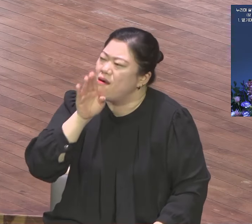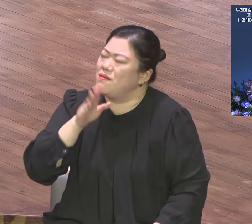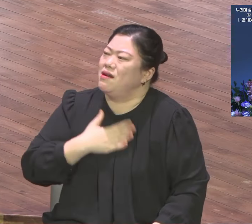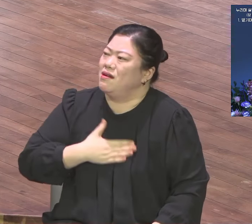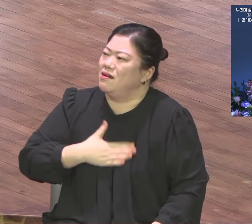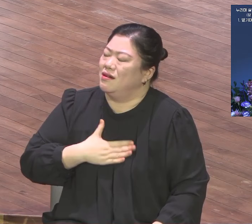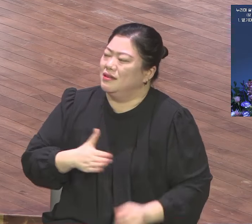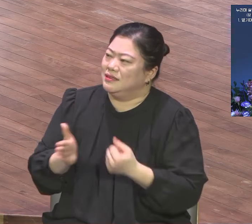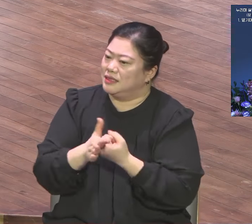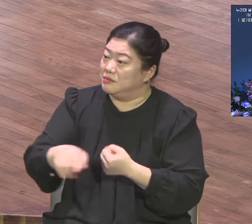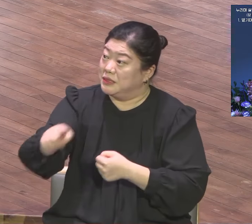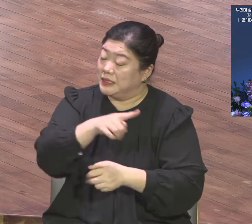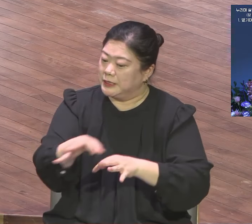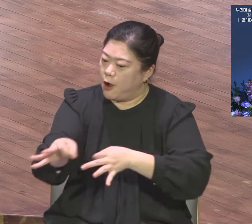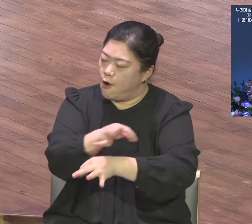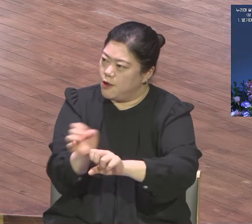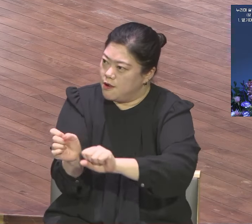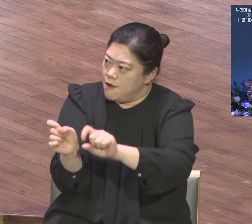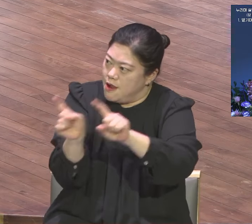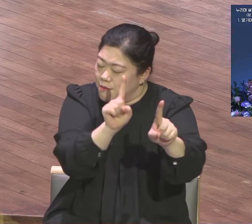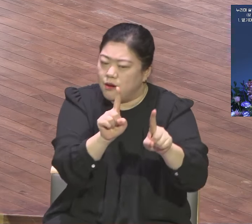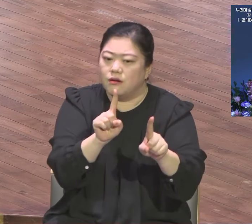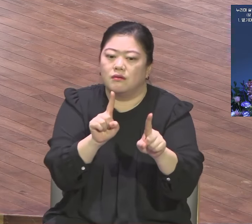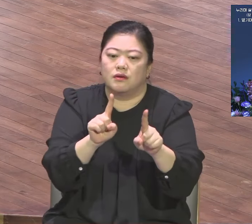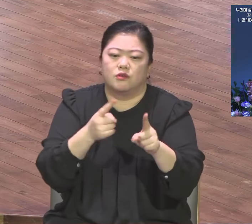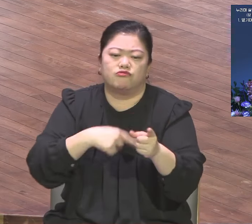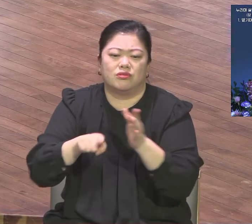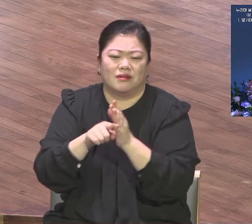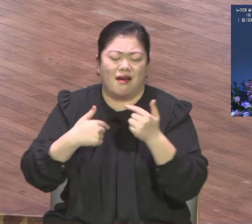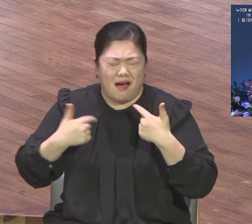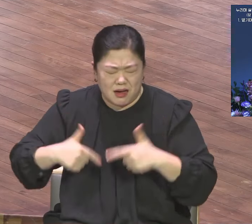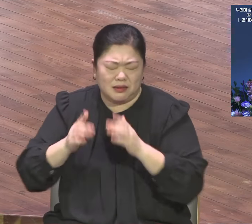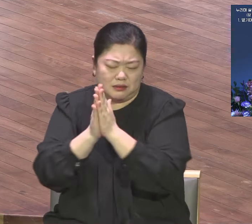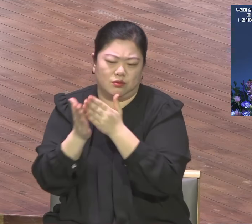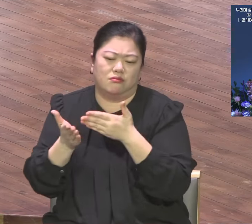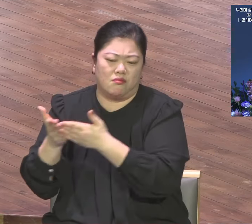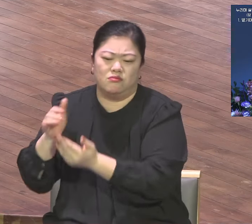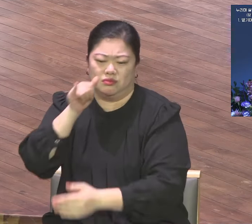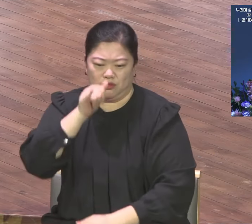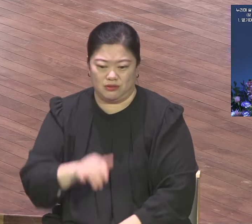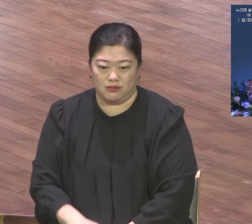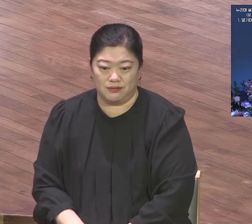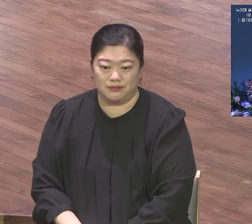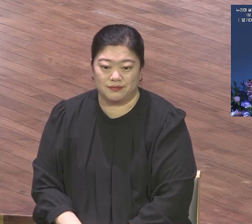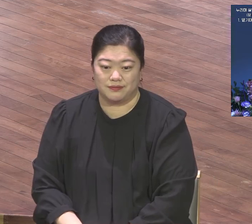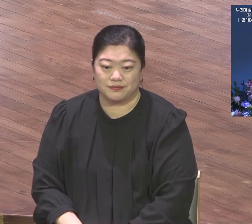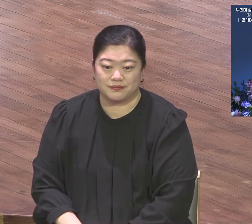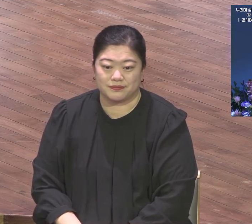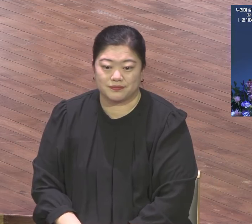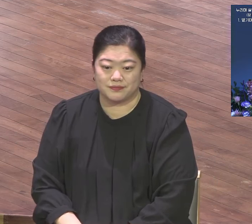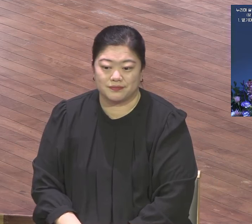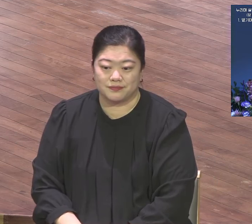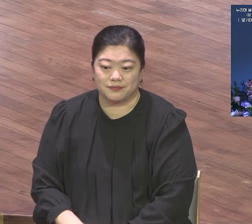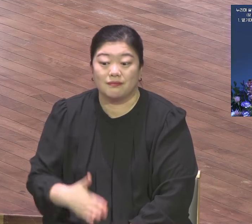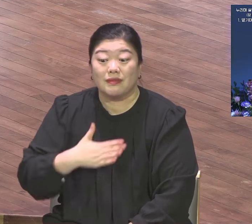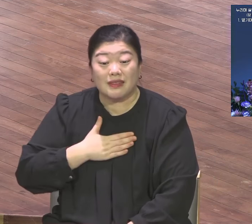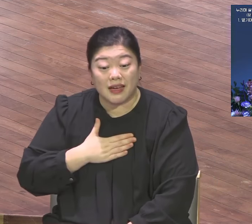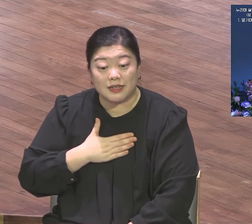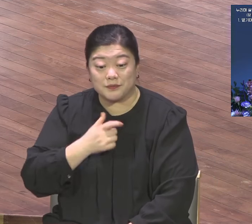축복받아서 그렇게 주님이 기뻐하시는 이 일에 쓰임 받도록. 특별히 저는 전